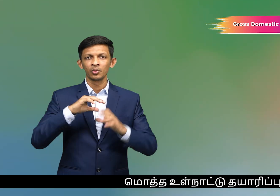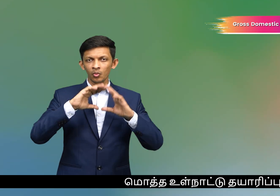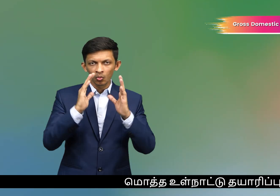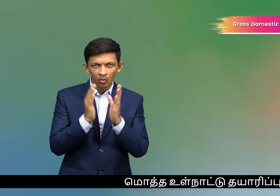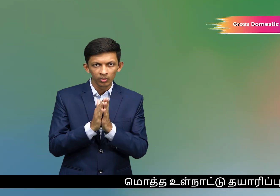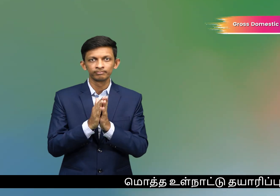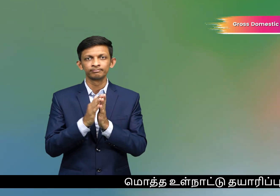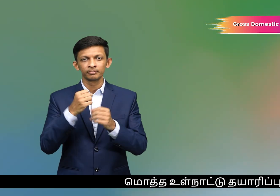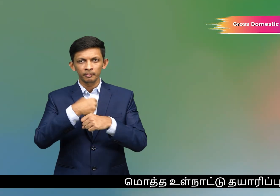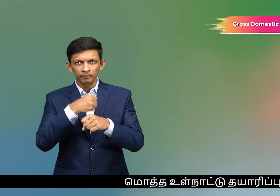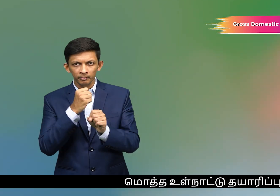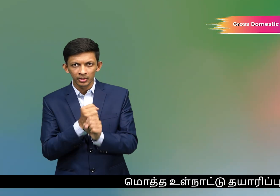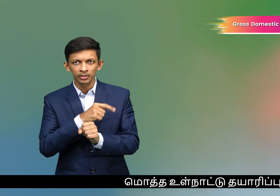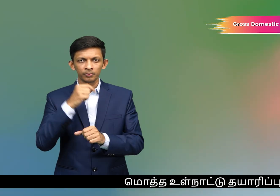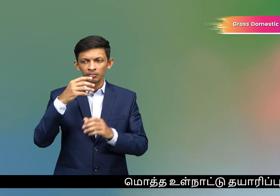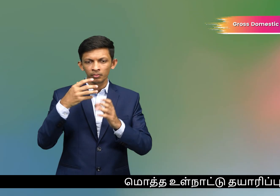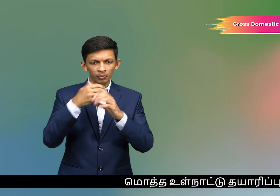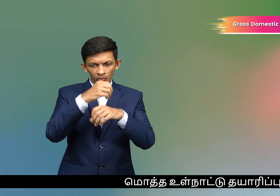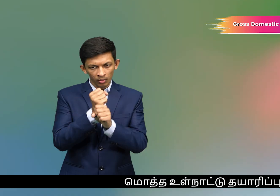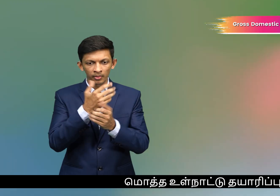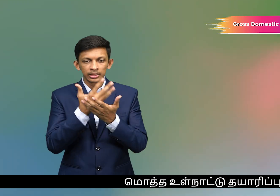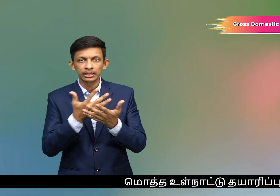மொத்த உள்நாட்டு தயாரிப்பு.